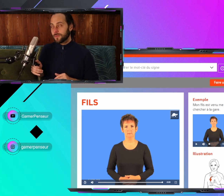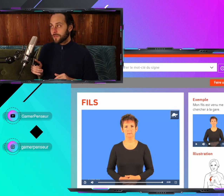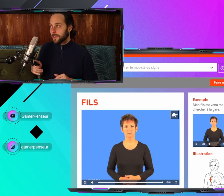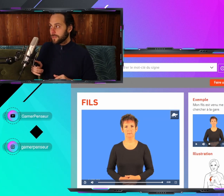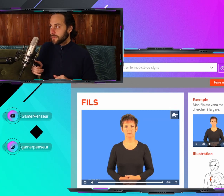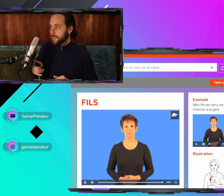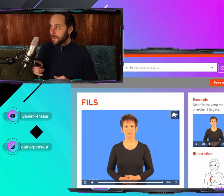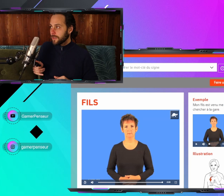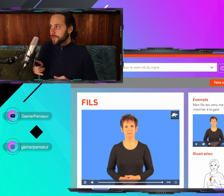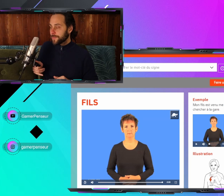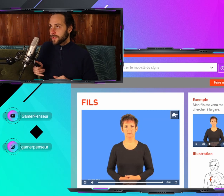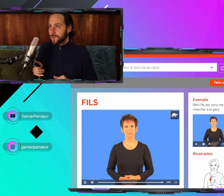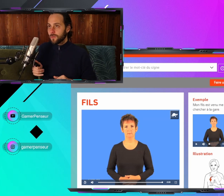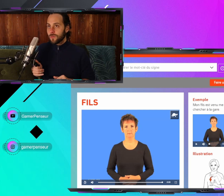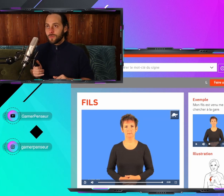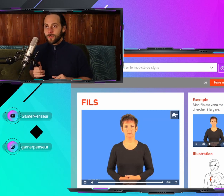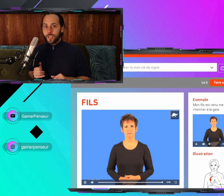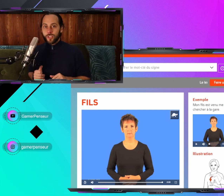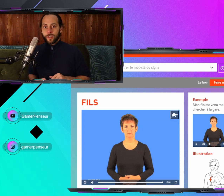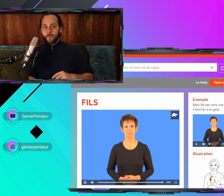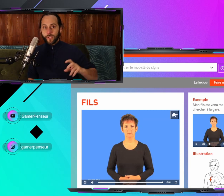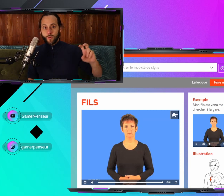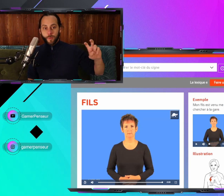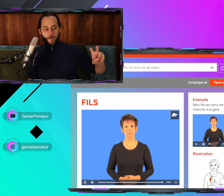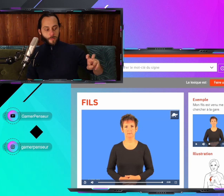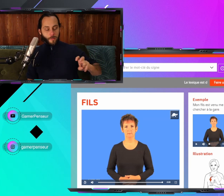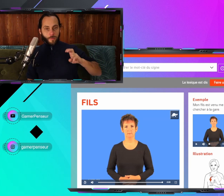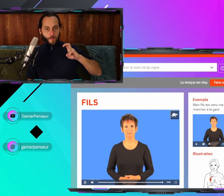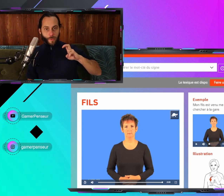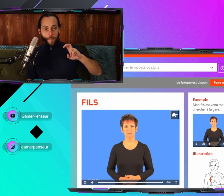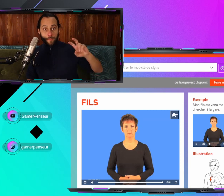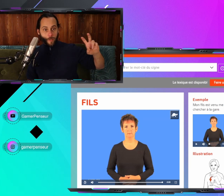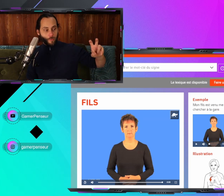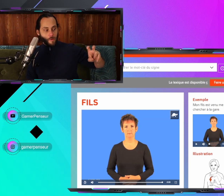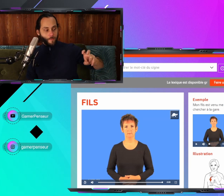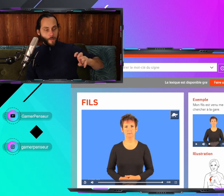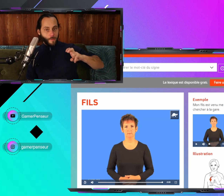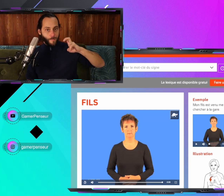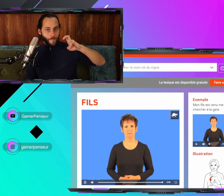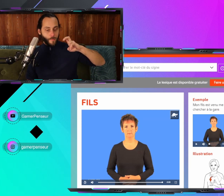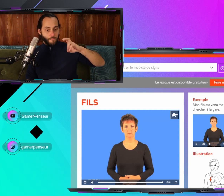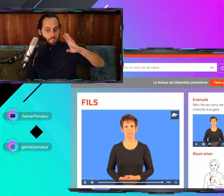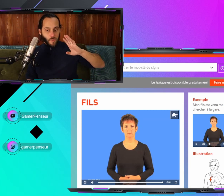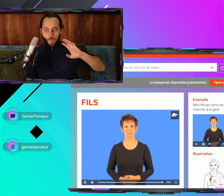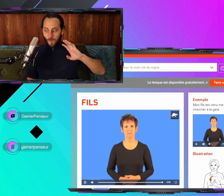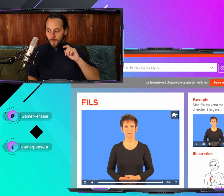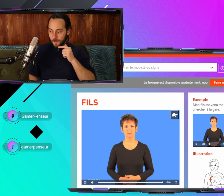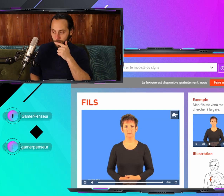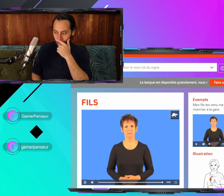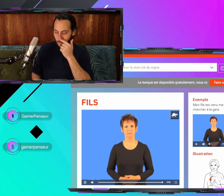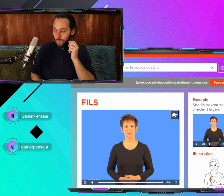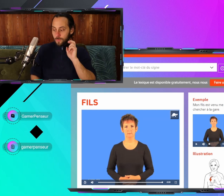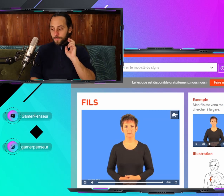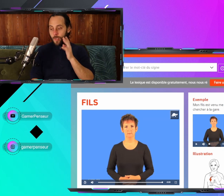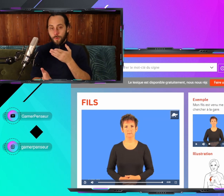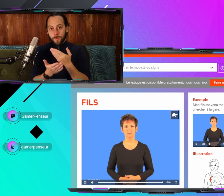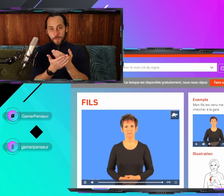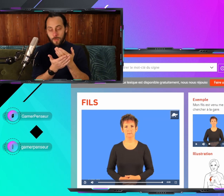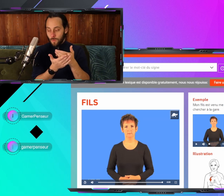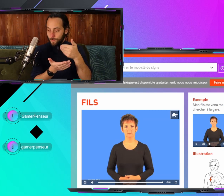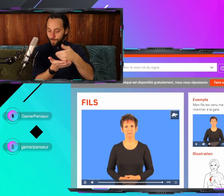Ah, tu... Ok. Alors, je pense que le chercher qui, on va le comprendre si tu l'amènes vers toi, en fait. Je pense. Hein. Donc,